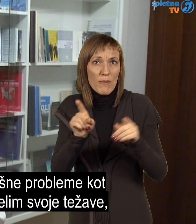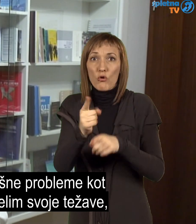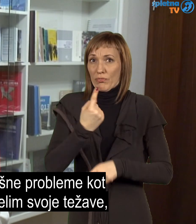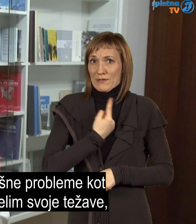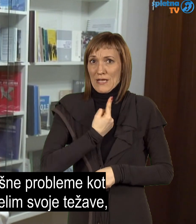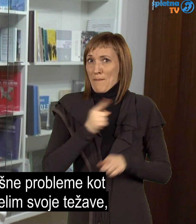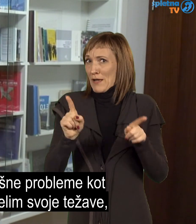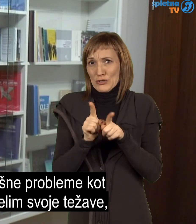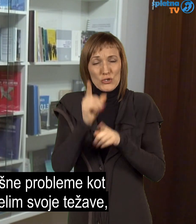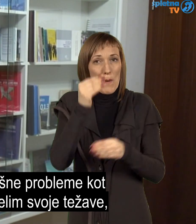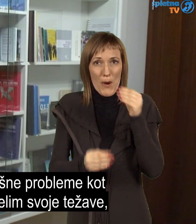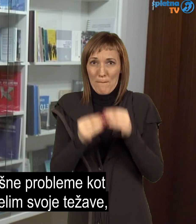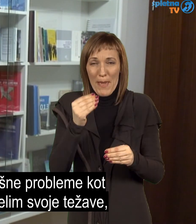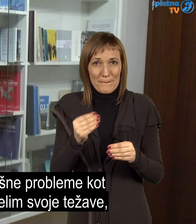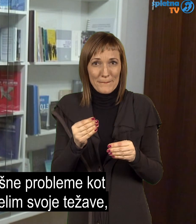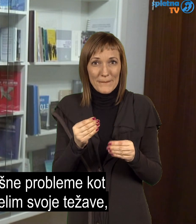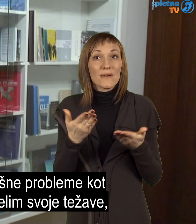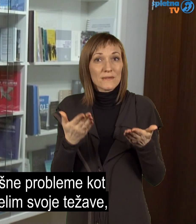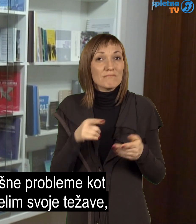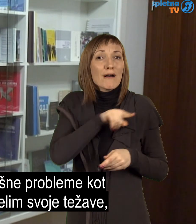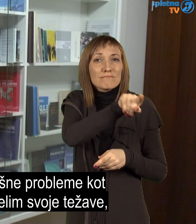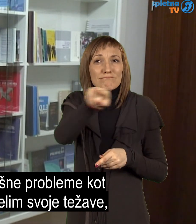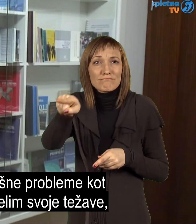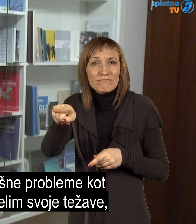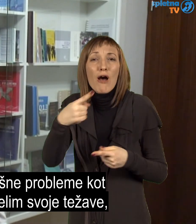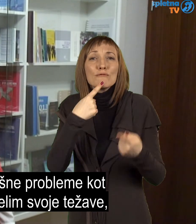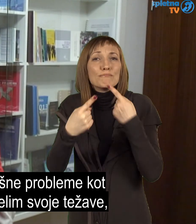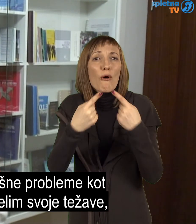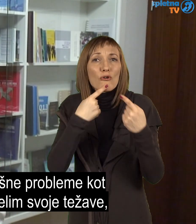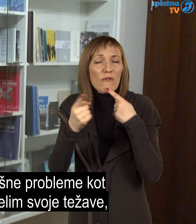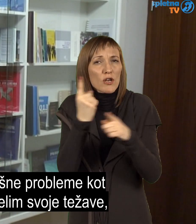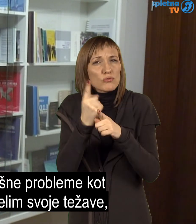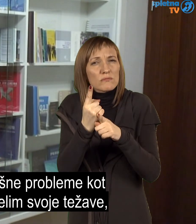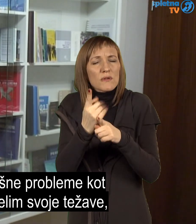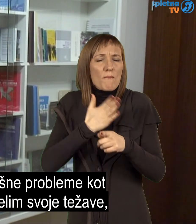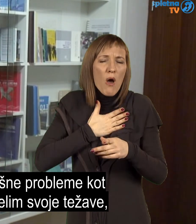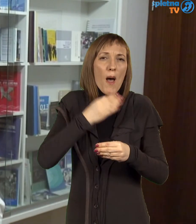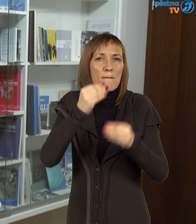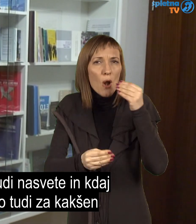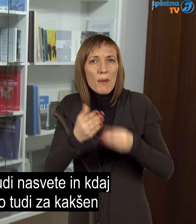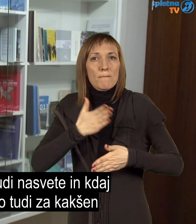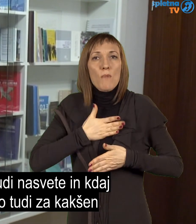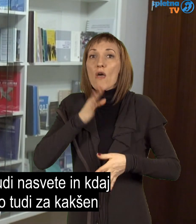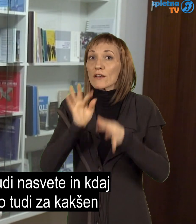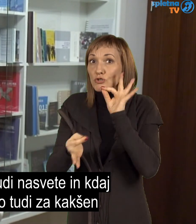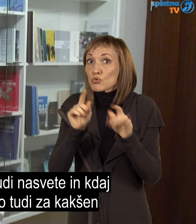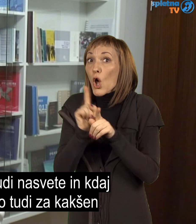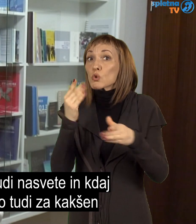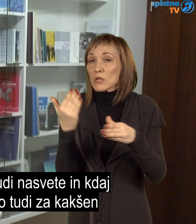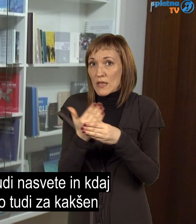takšne probleme kot jaz sama. Z njimi delim svoje